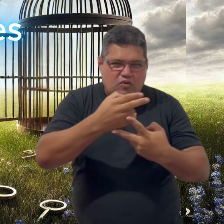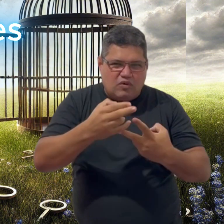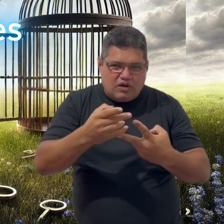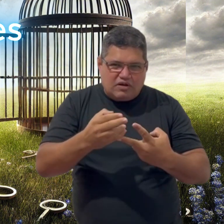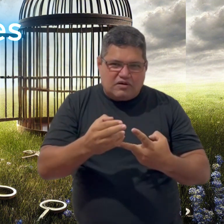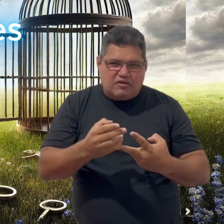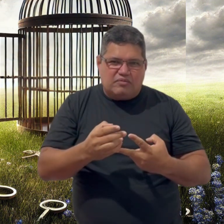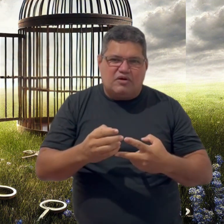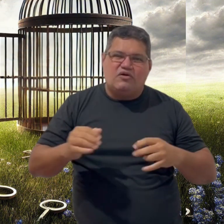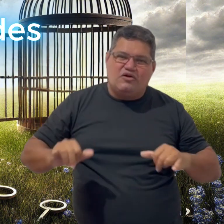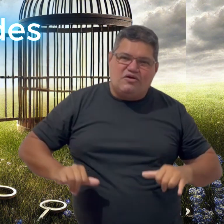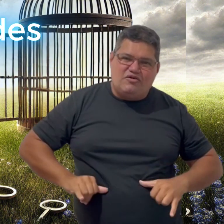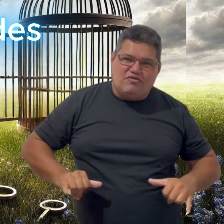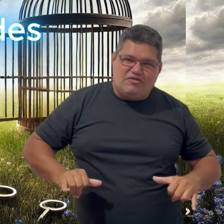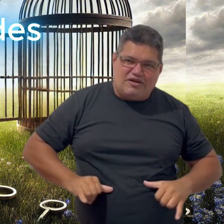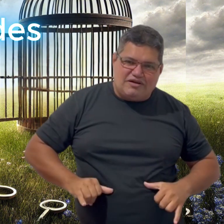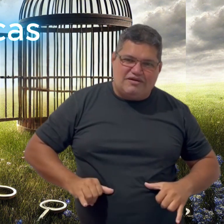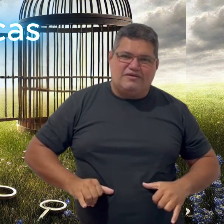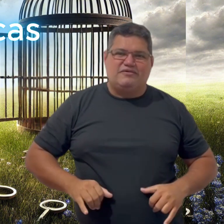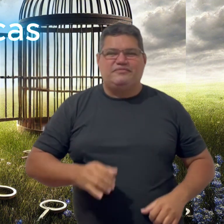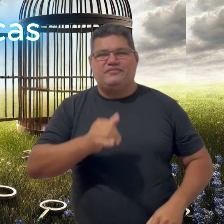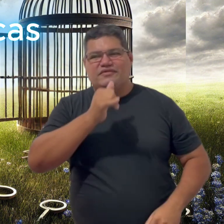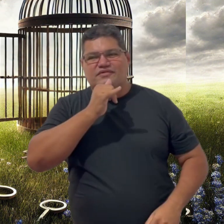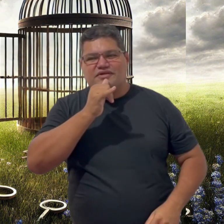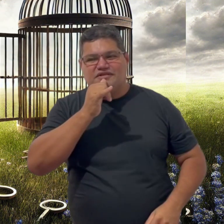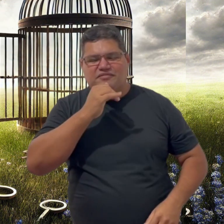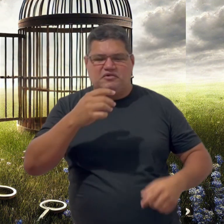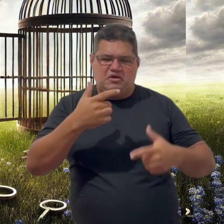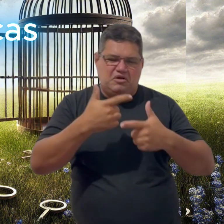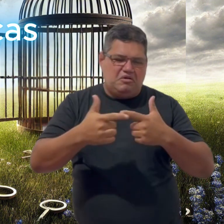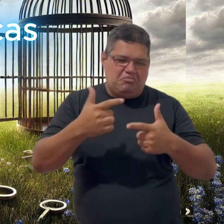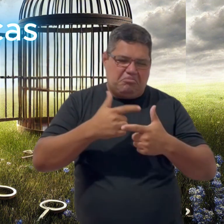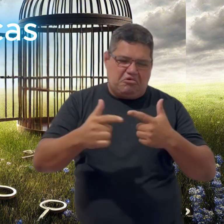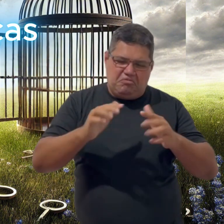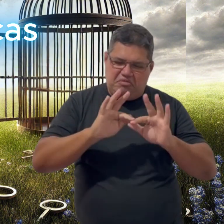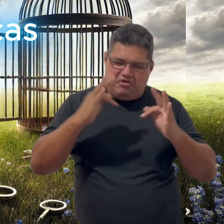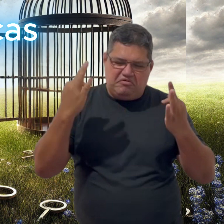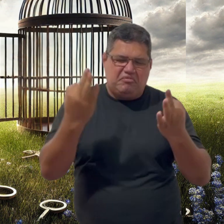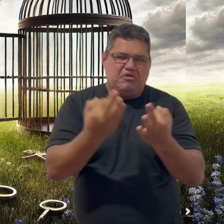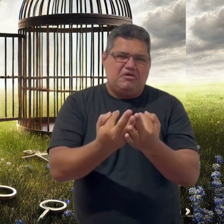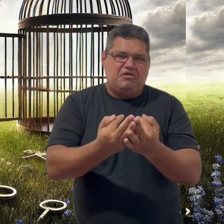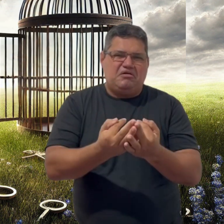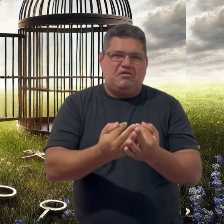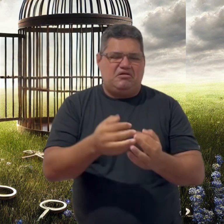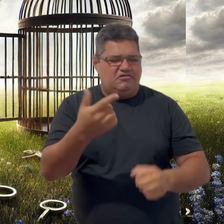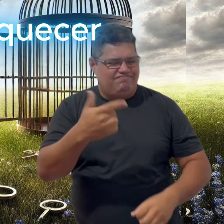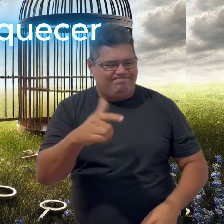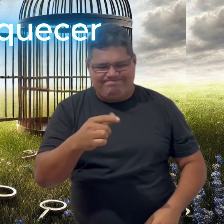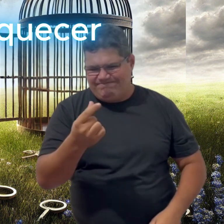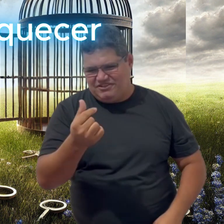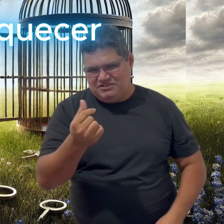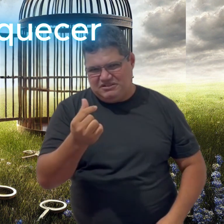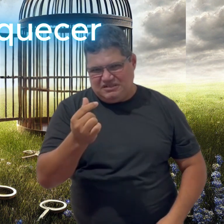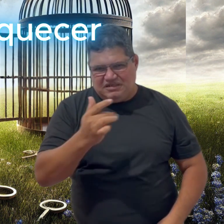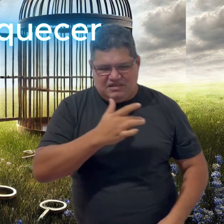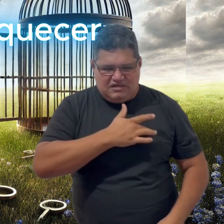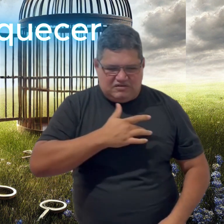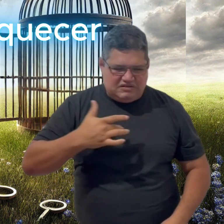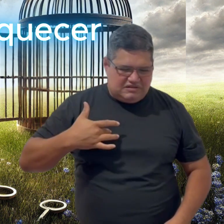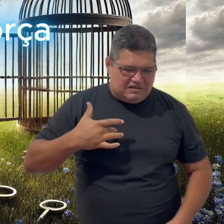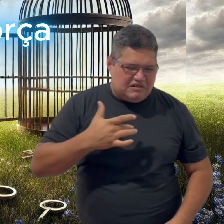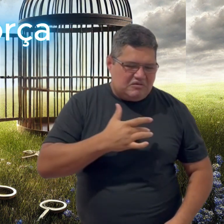Problemas familiares, dificuldades econômicas ou doenças podem